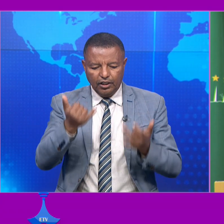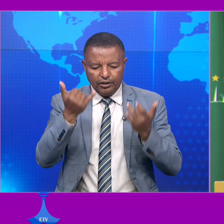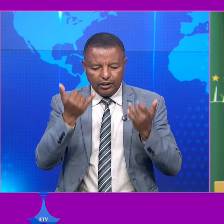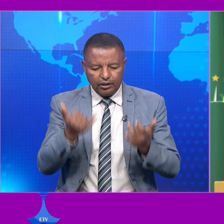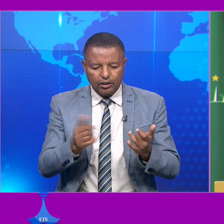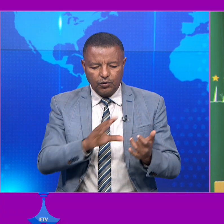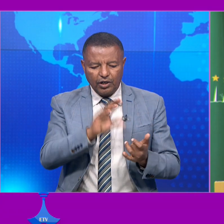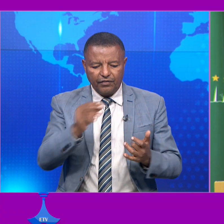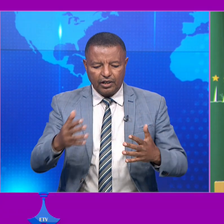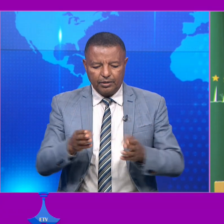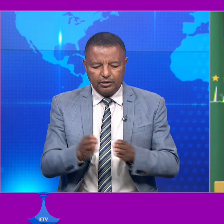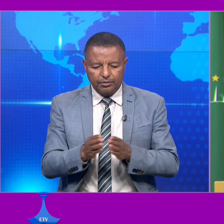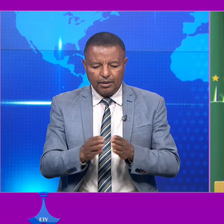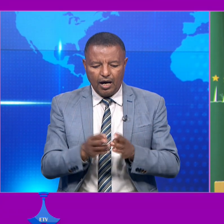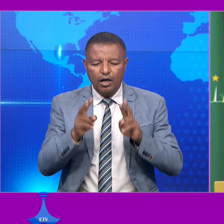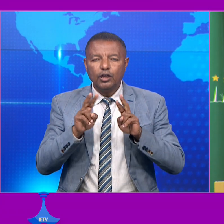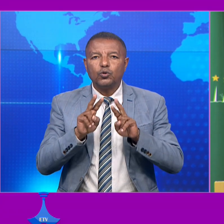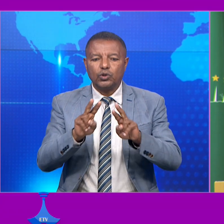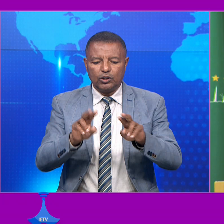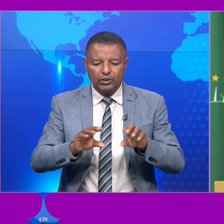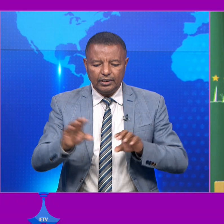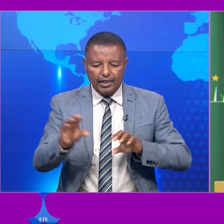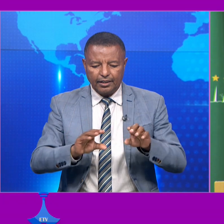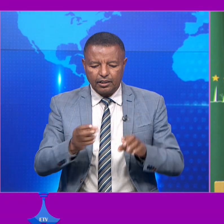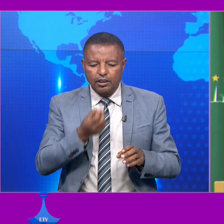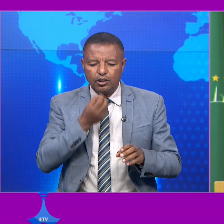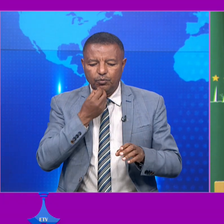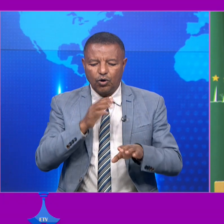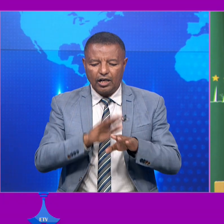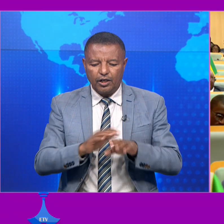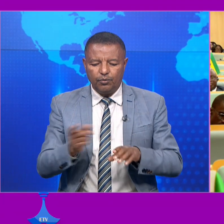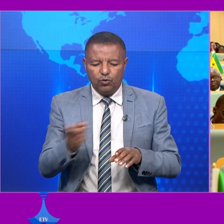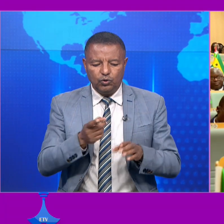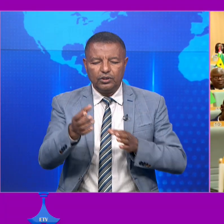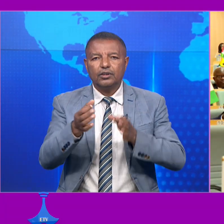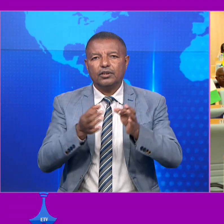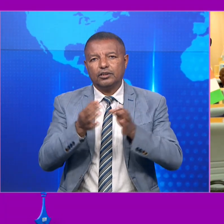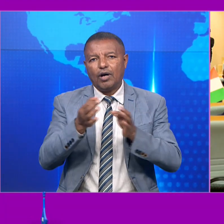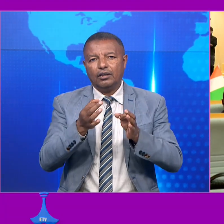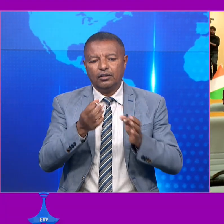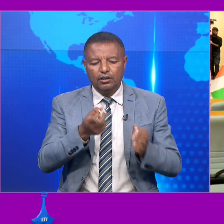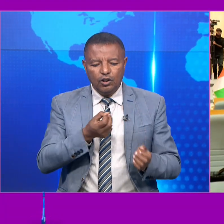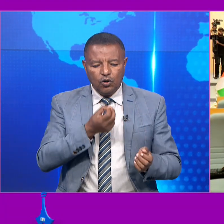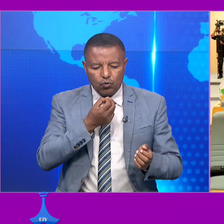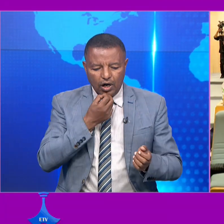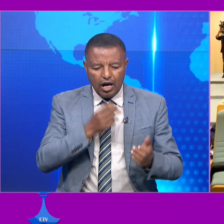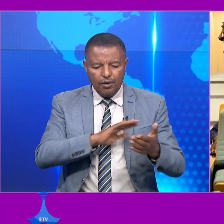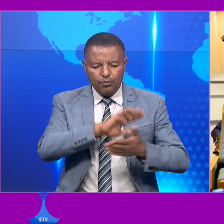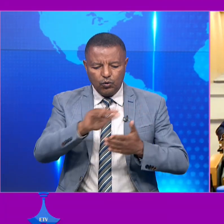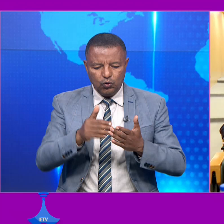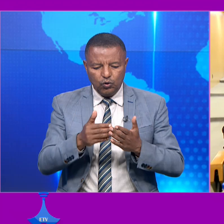ዩሱፍ የዘንድሮው የአፍሪካ ህብረት ስብሰባ ትኩረቱን ያደረገ በውሃ ላይ መሆኑን ገልጸዋል።